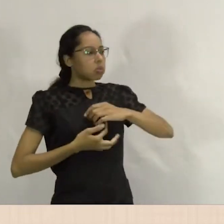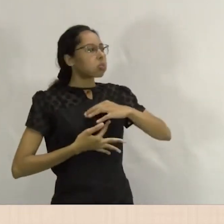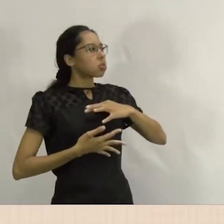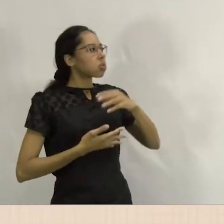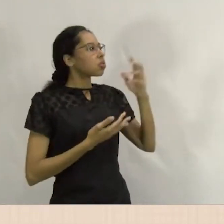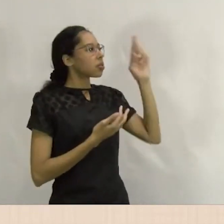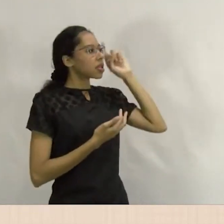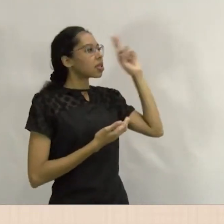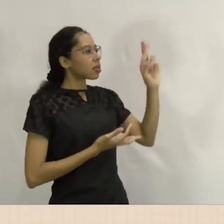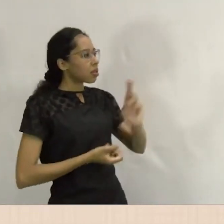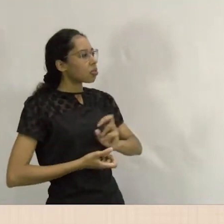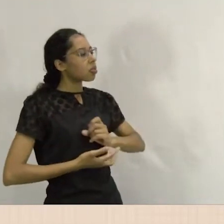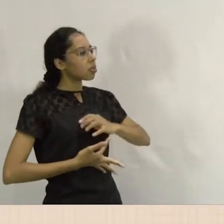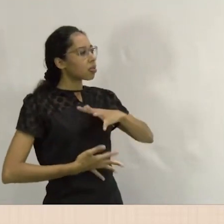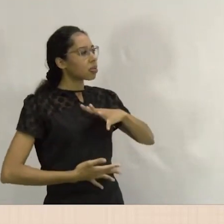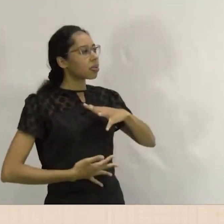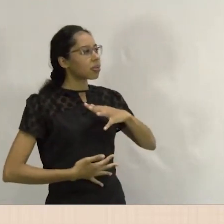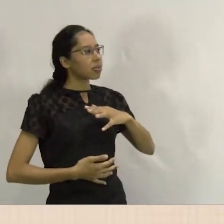frágeis.